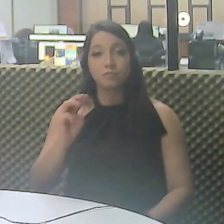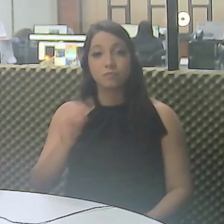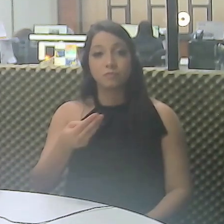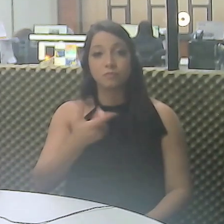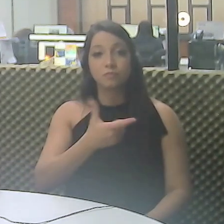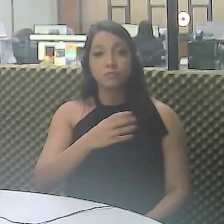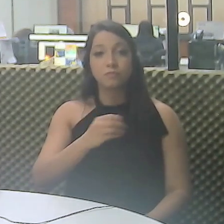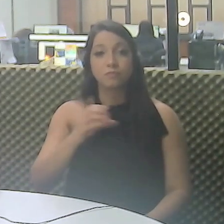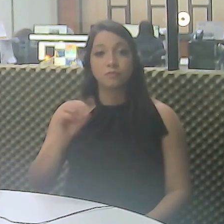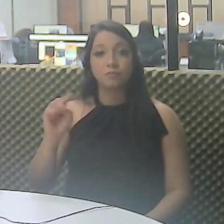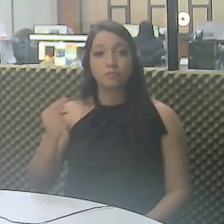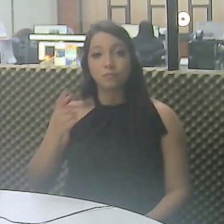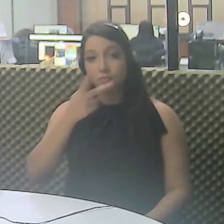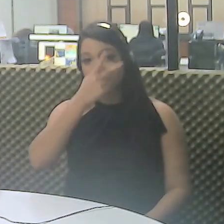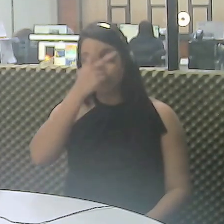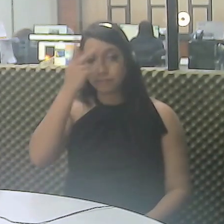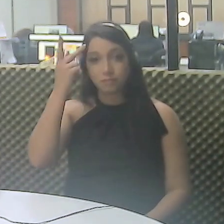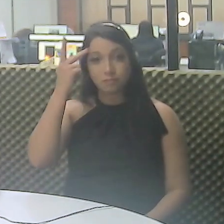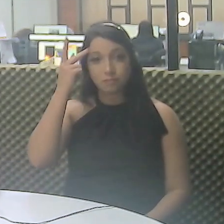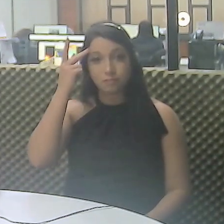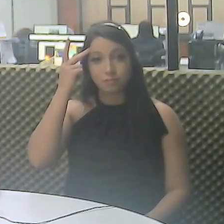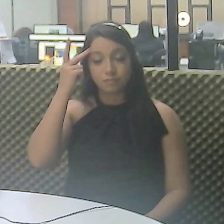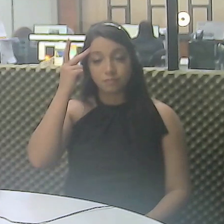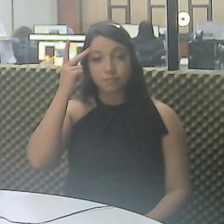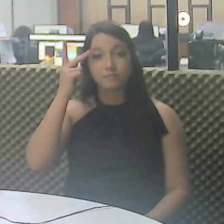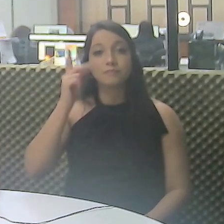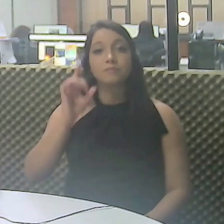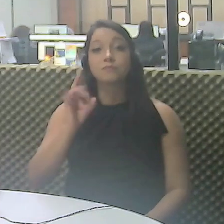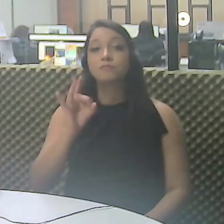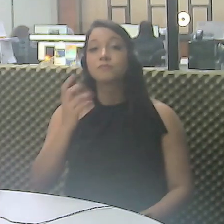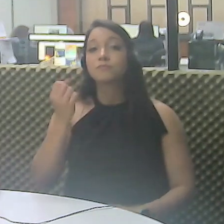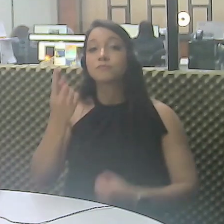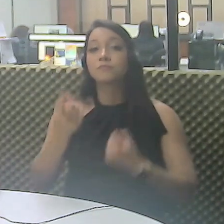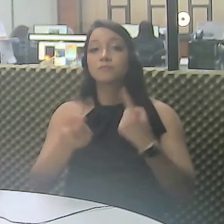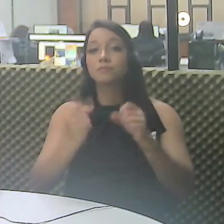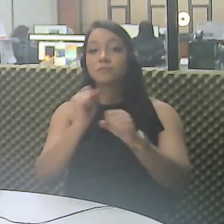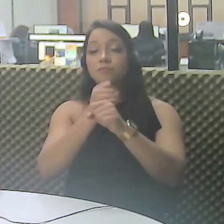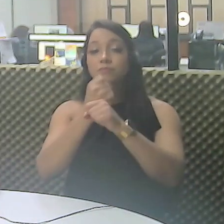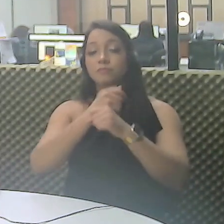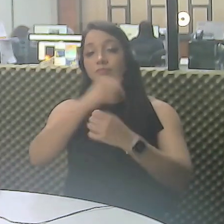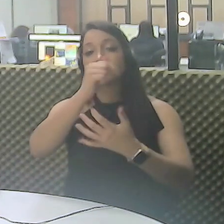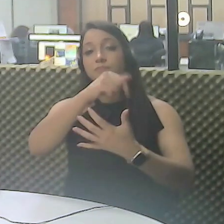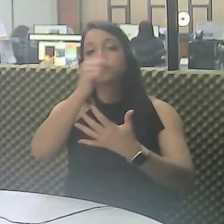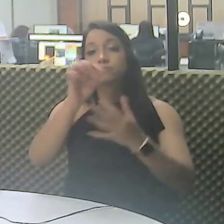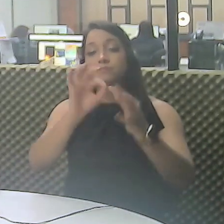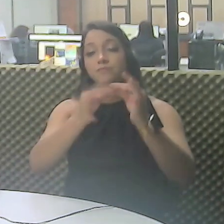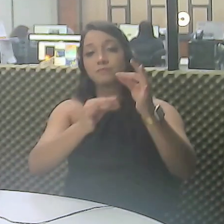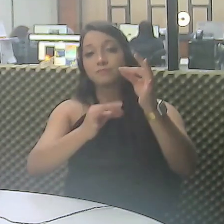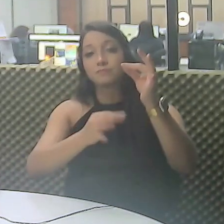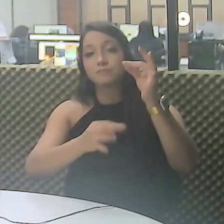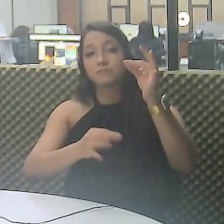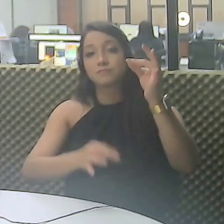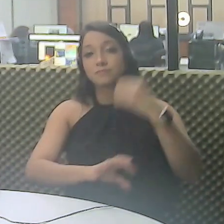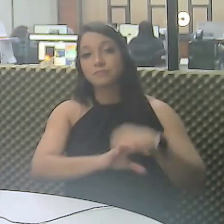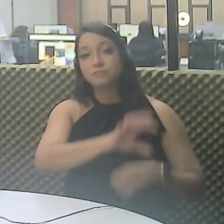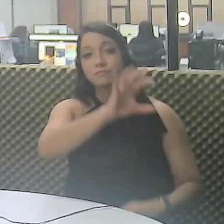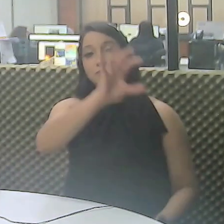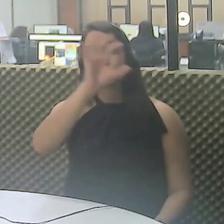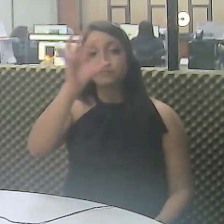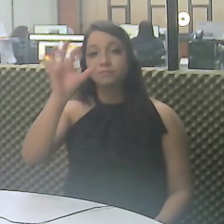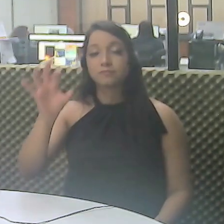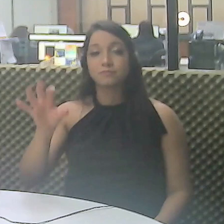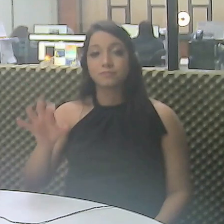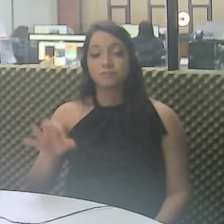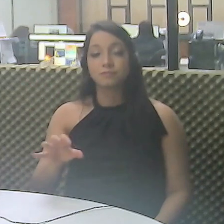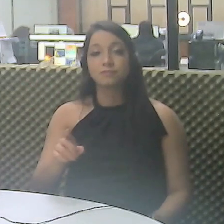e 200 mil pessoas. Mas estas são apenas algumas das obras. Tem muito mais em diversos setores da cidade